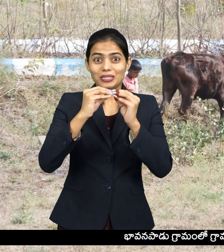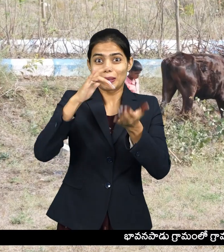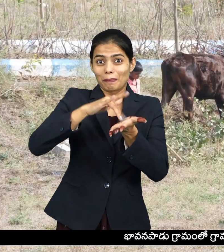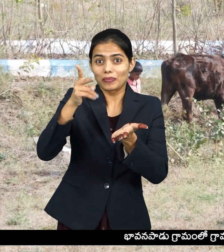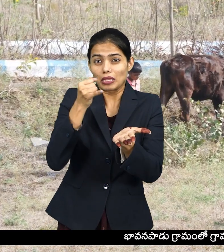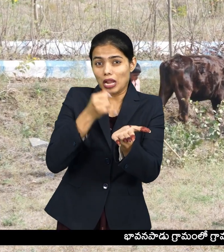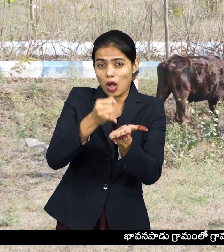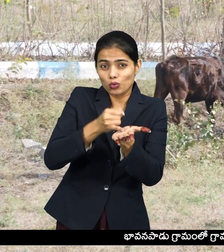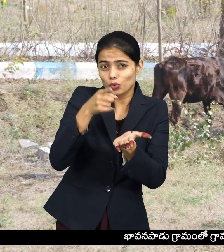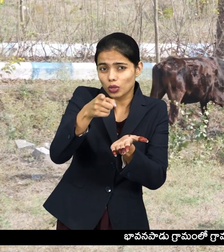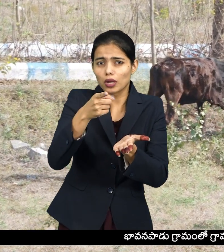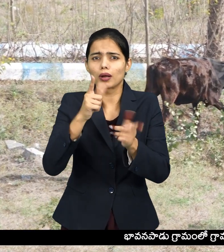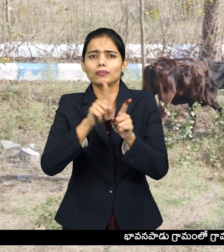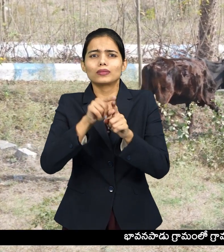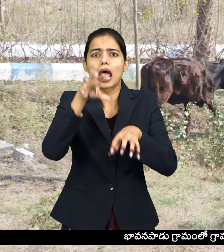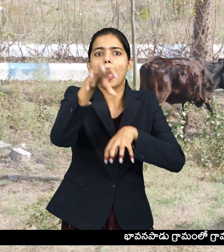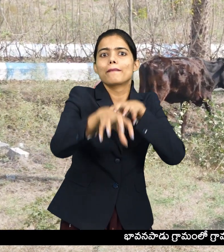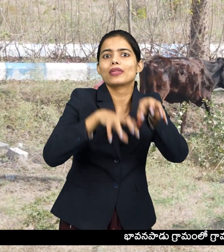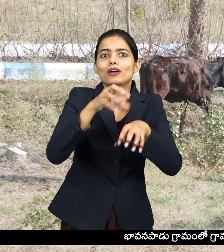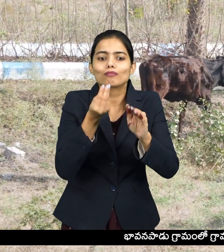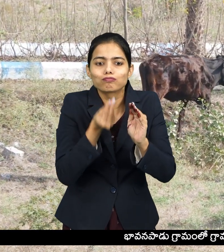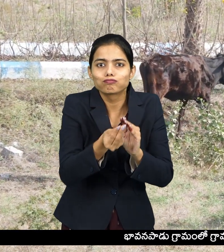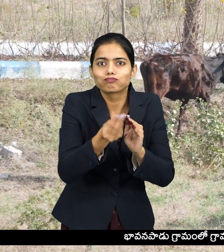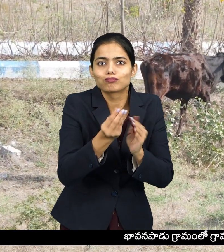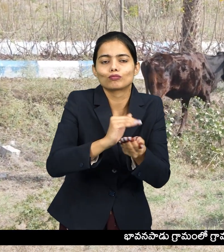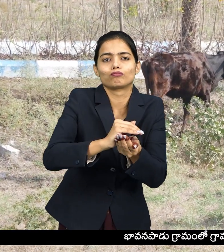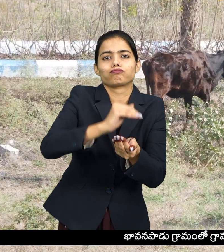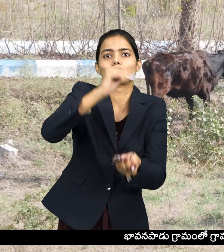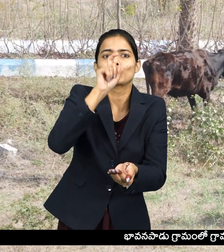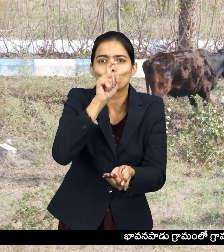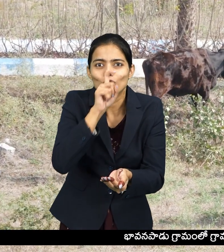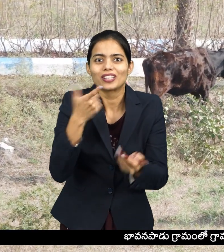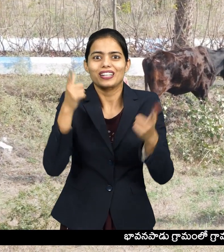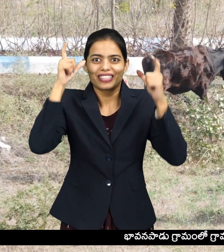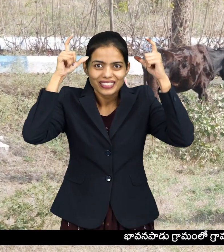భావనపాడు గ్రామంలో గ్రామస్తులు పశువులను పెంచుకుంటారు.